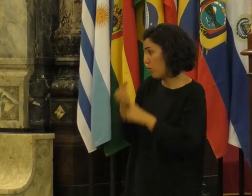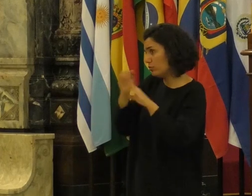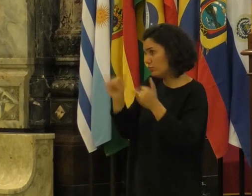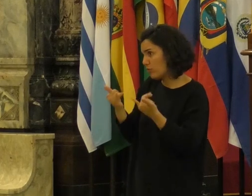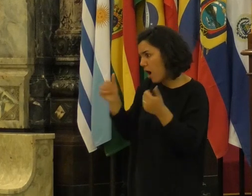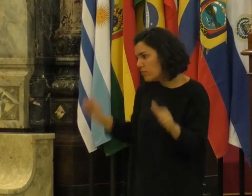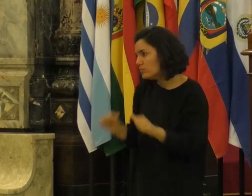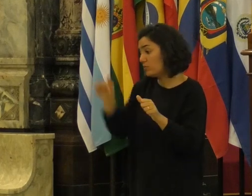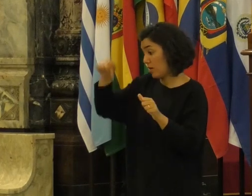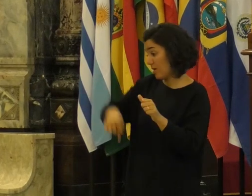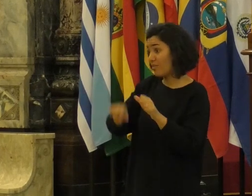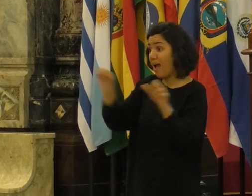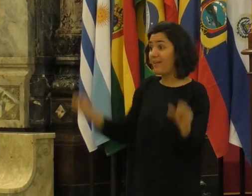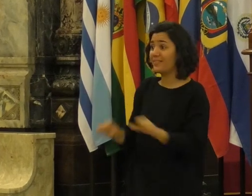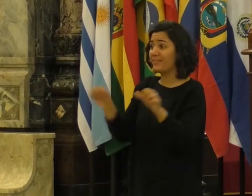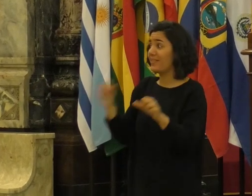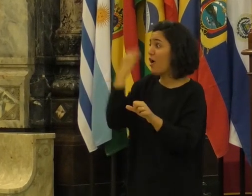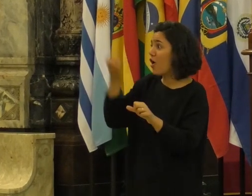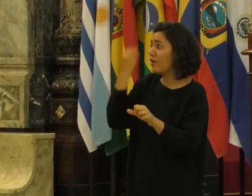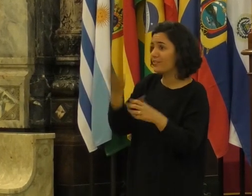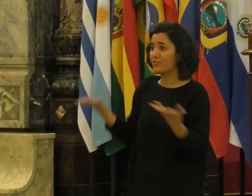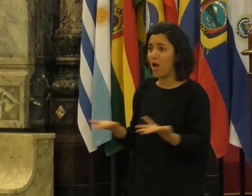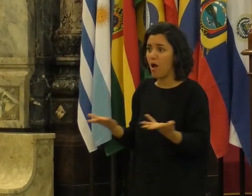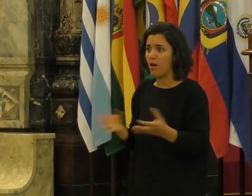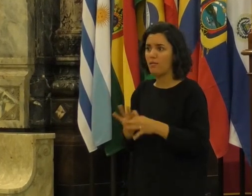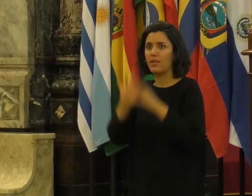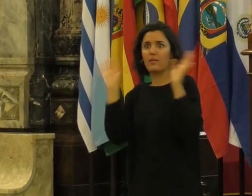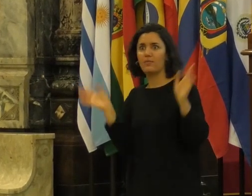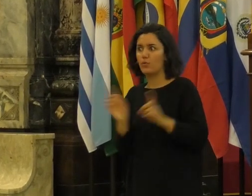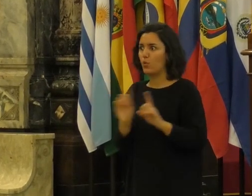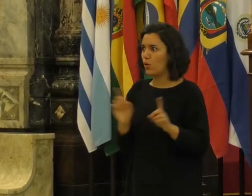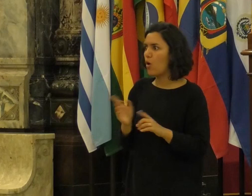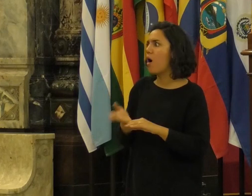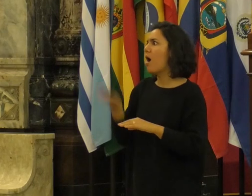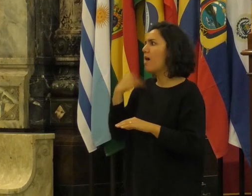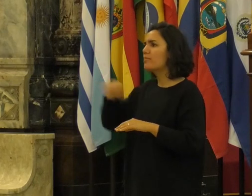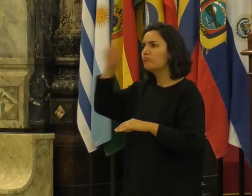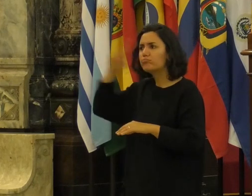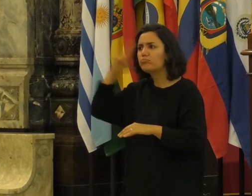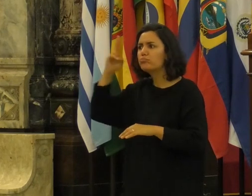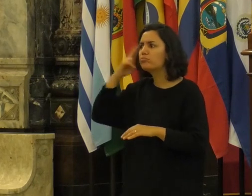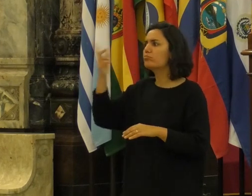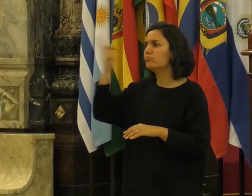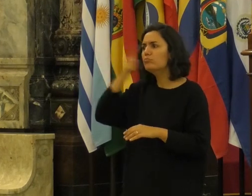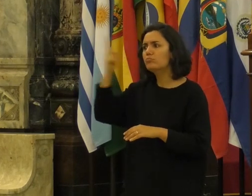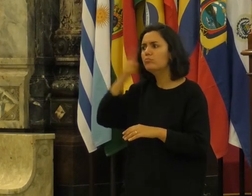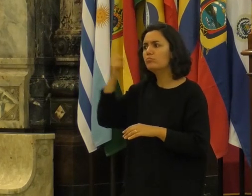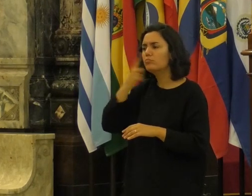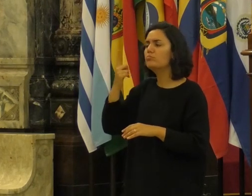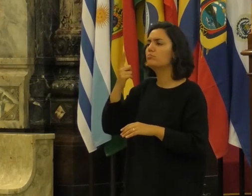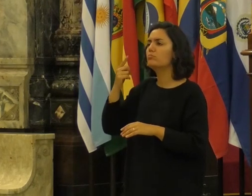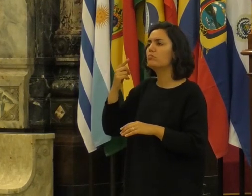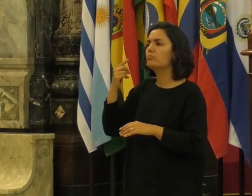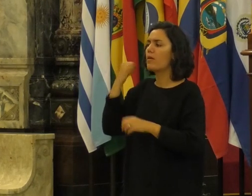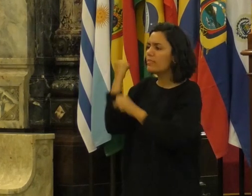hecho en este mismo evento no es el producto de la espontaneidad, es el producto de una reflexión, es el producto de una consideración, es el producto de una prioridad